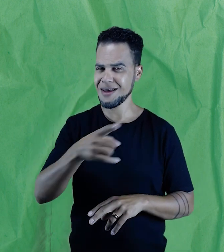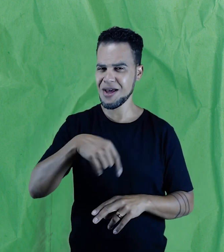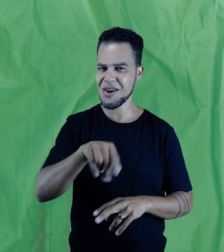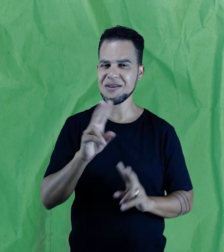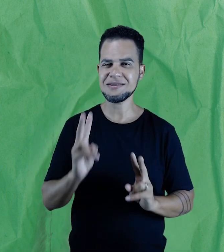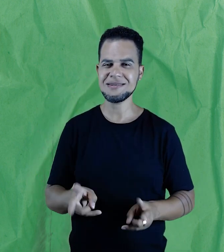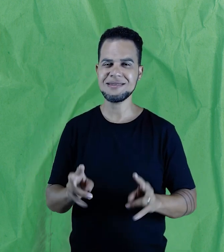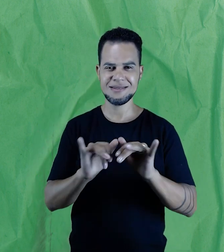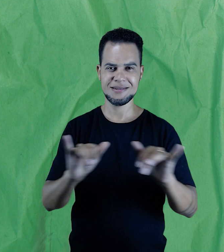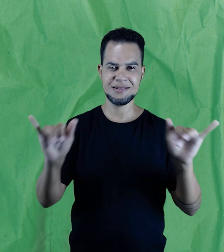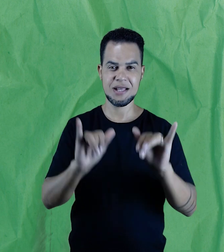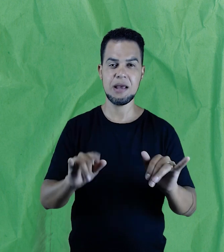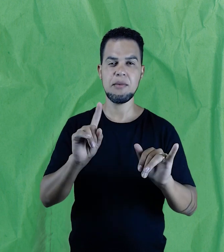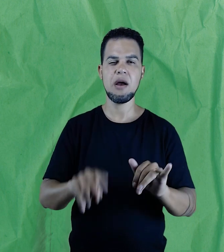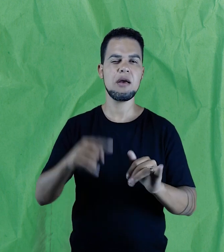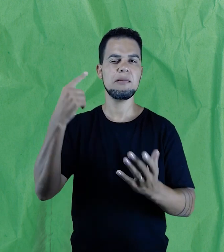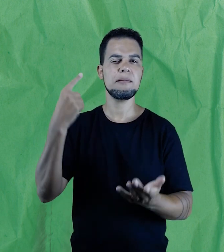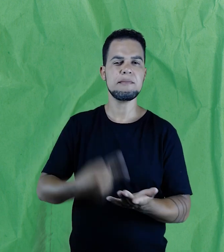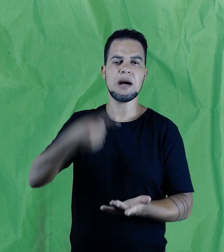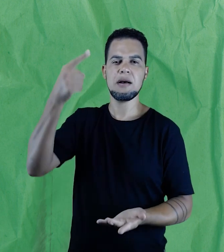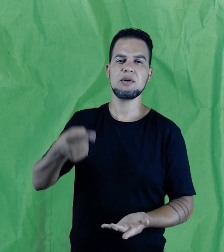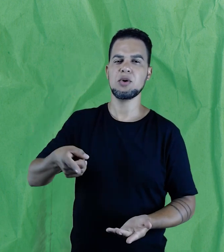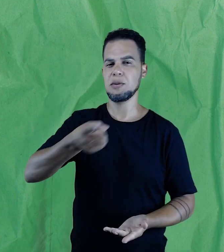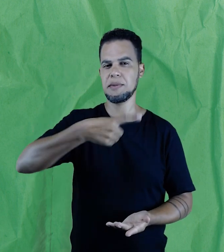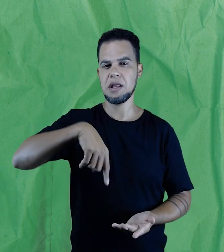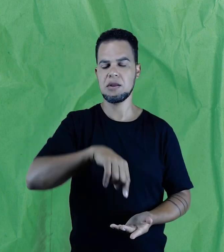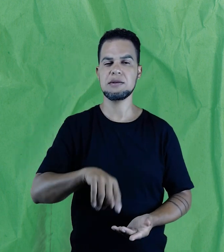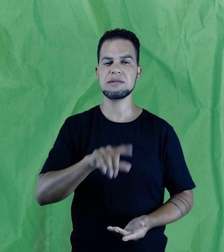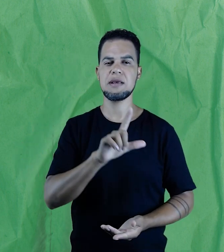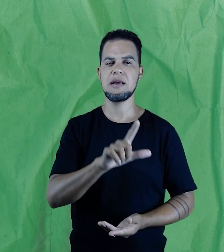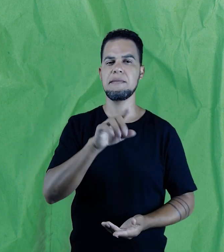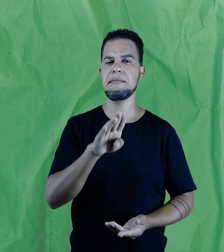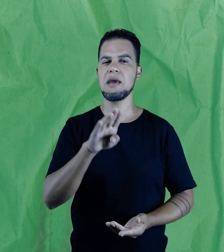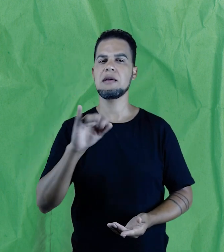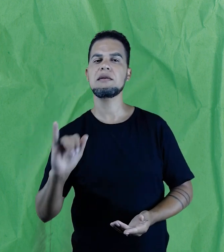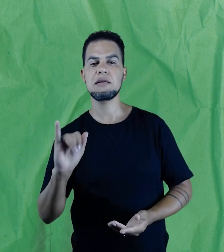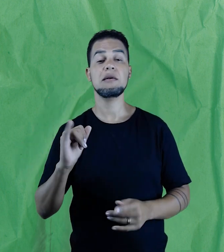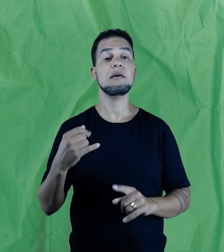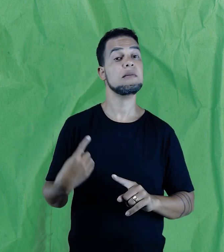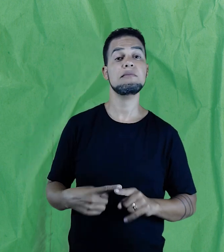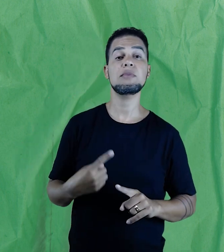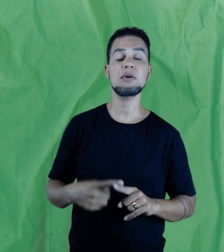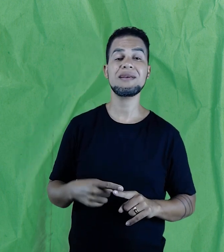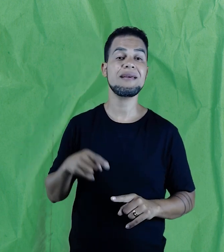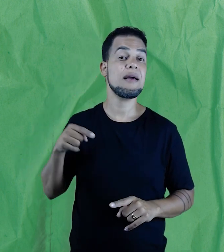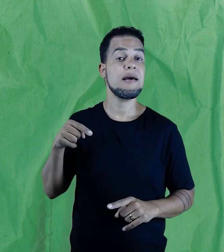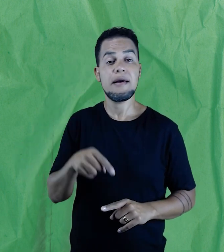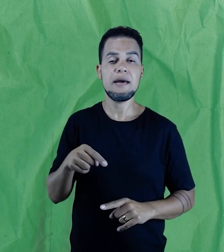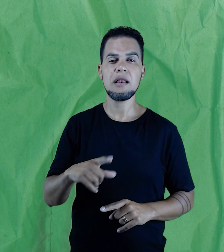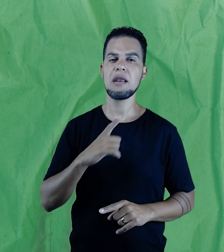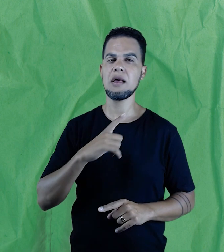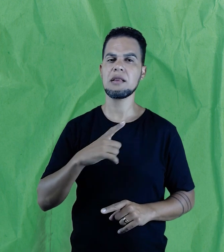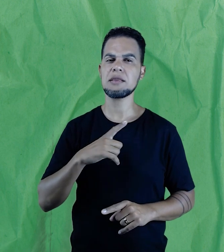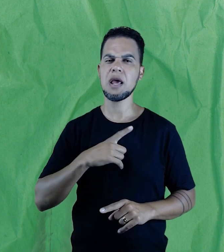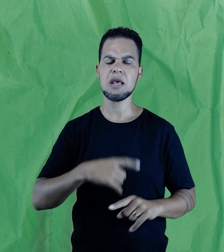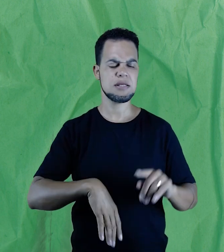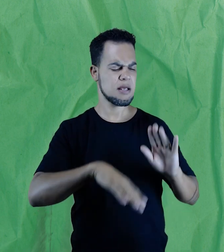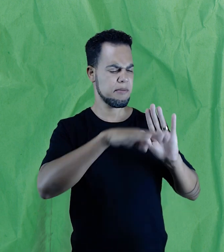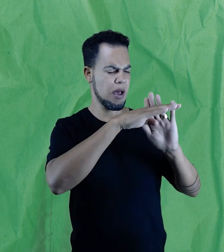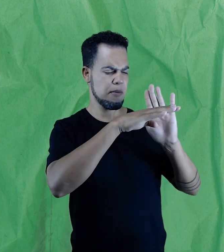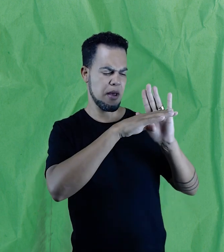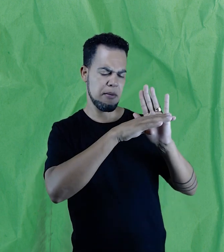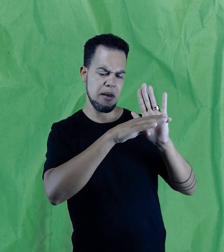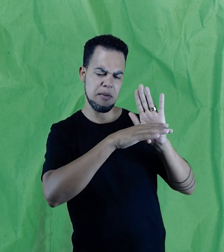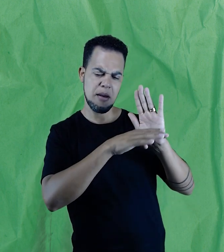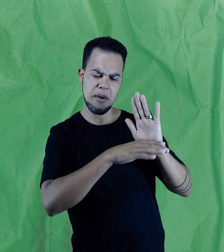nós sempre dizemos que é um marco para nós, a LBI, pois ela traz justamente esses pontos